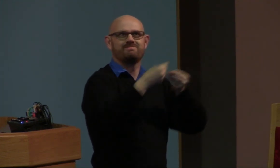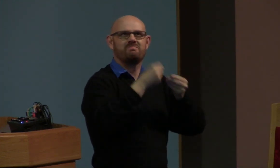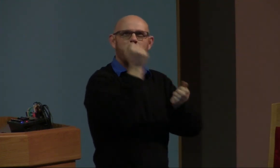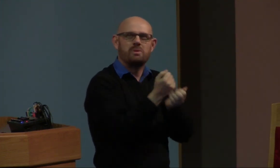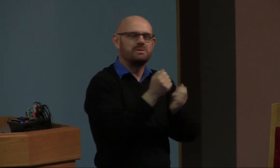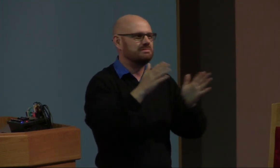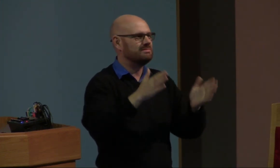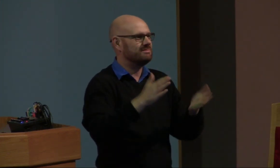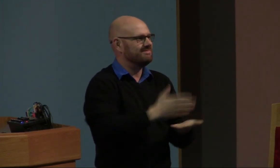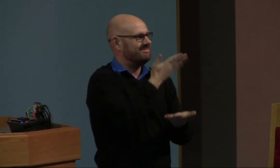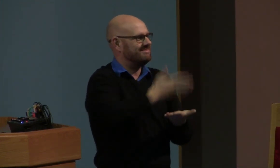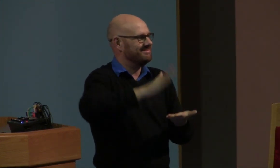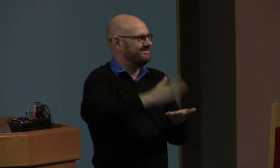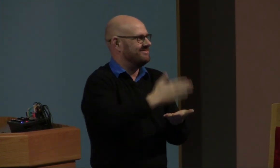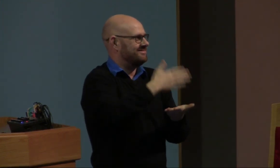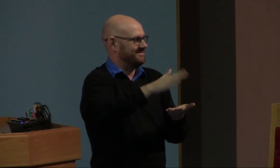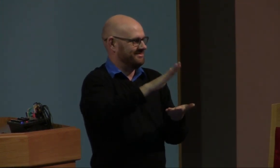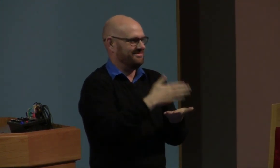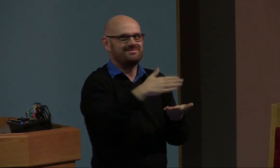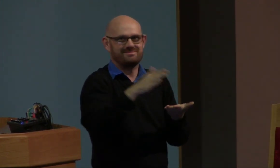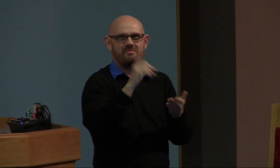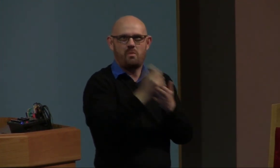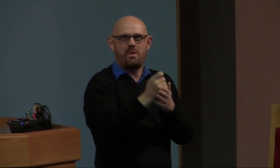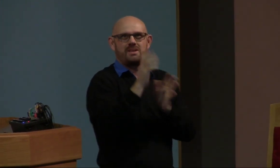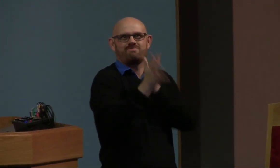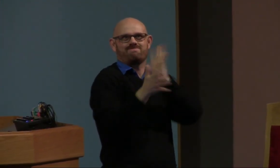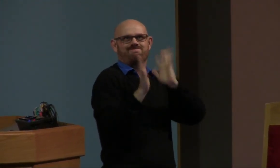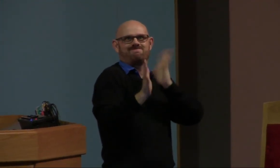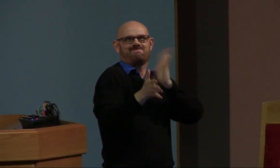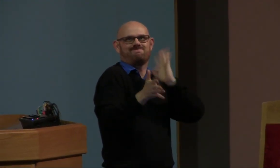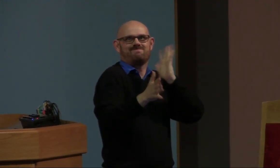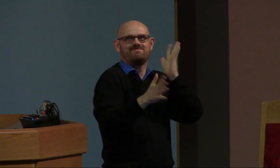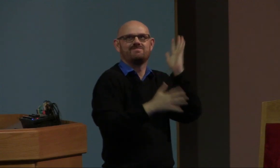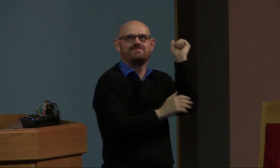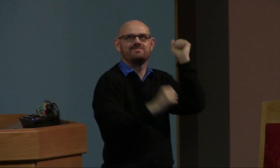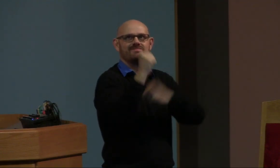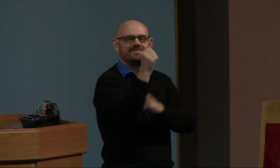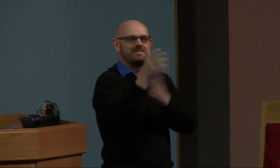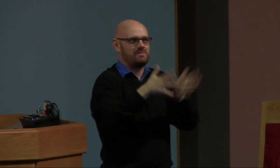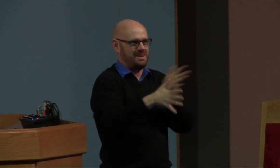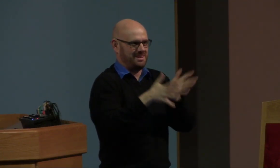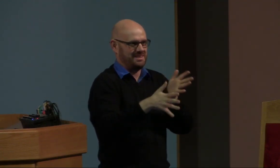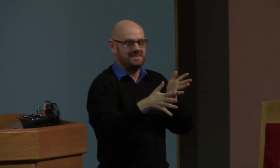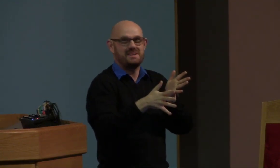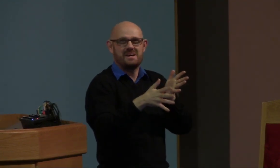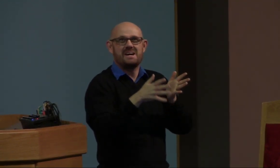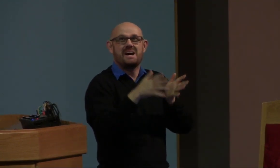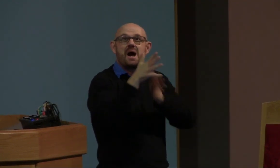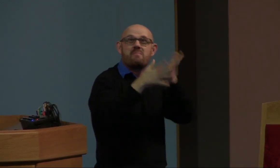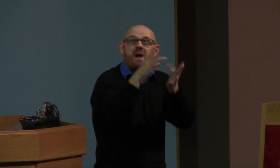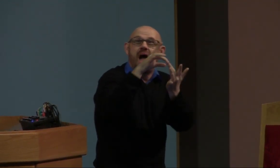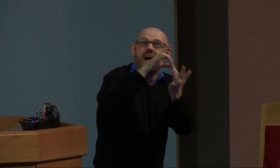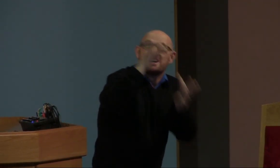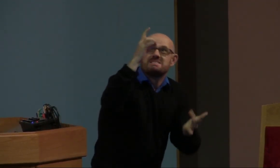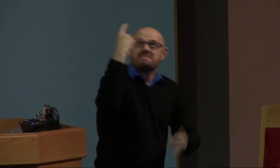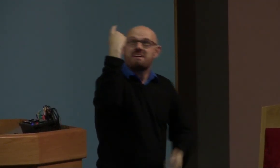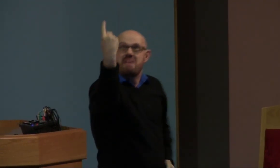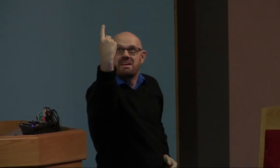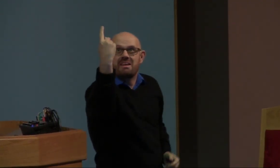En daar's 'n projek wat ons gekry het om gebare struktuur musiek te